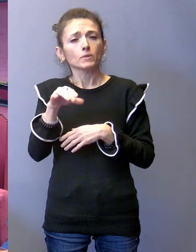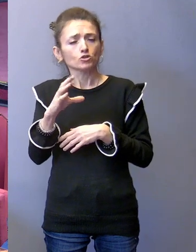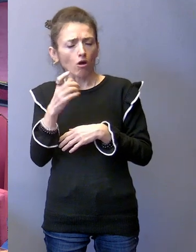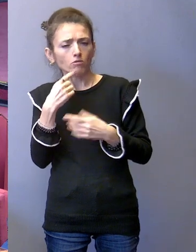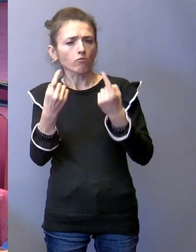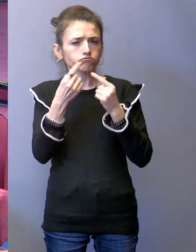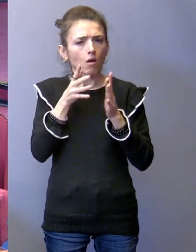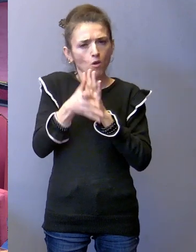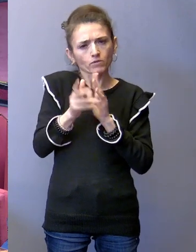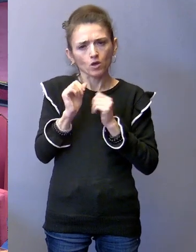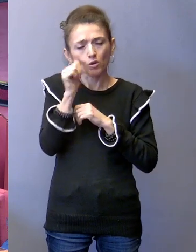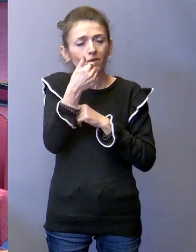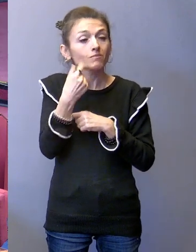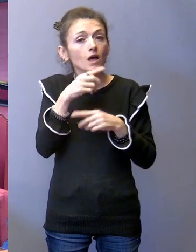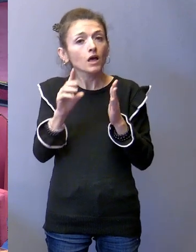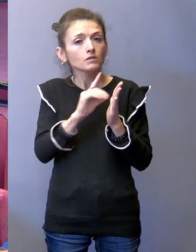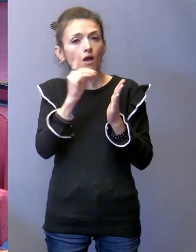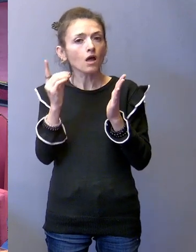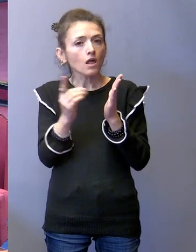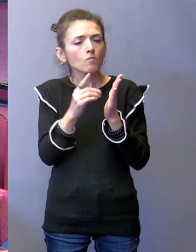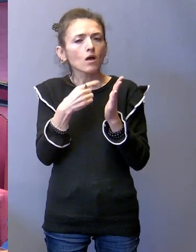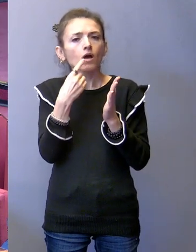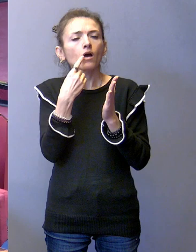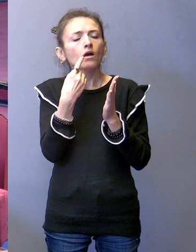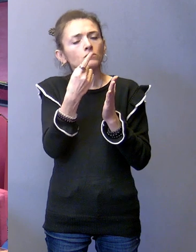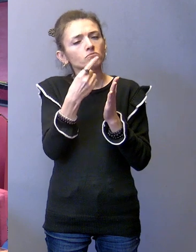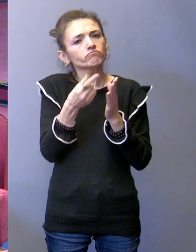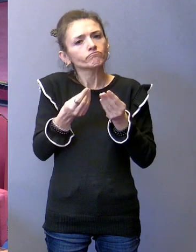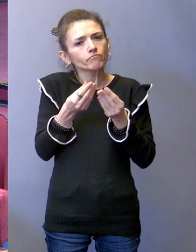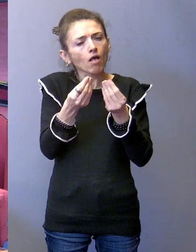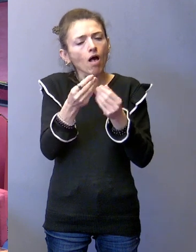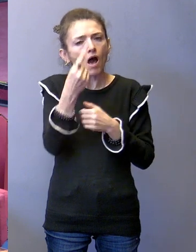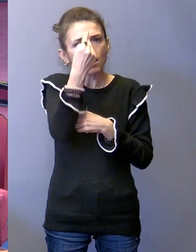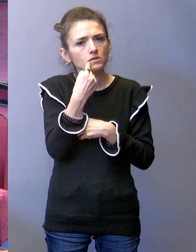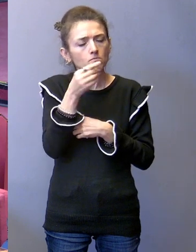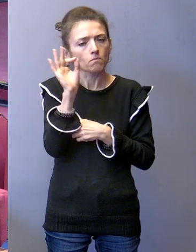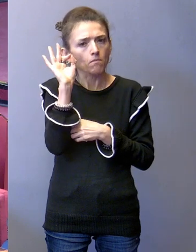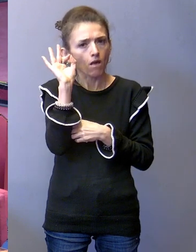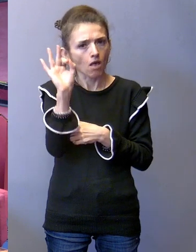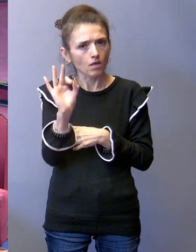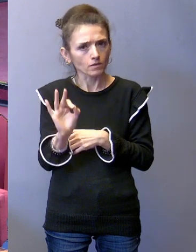questa delibera dice introduce alcuni aspetti e